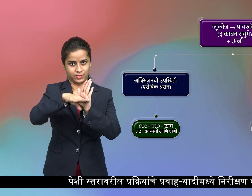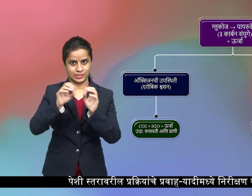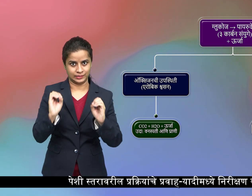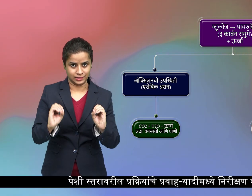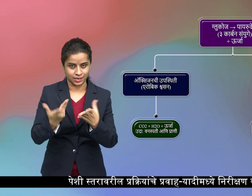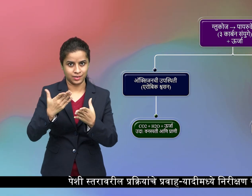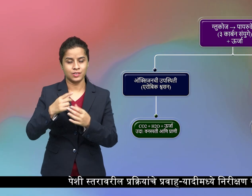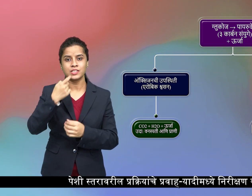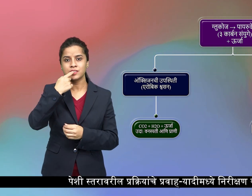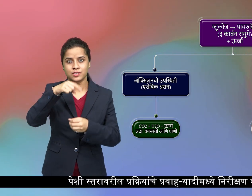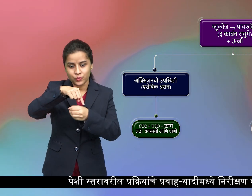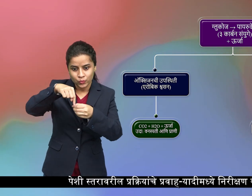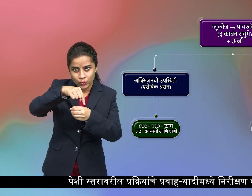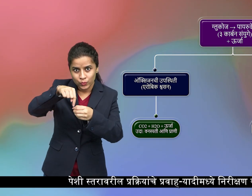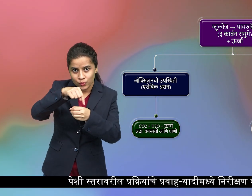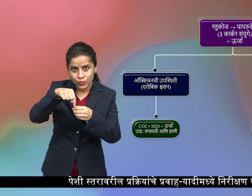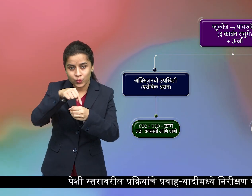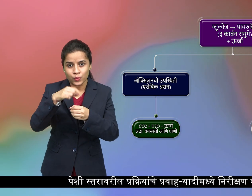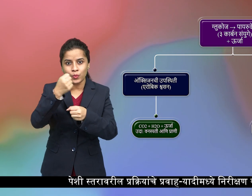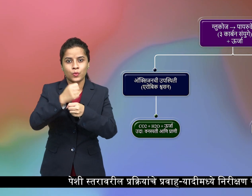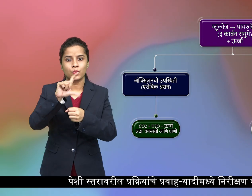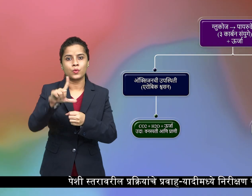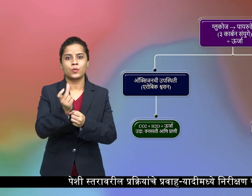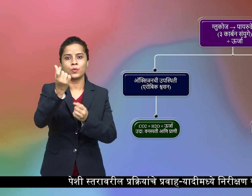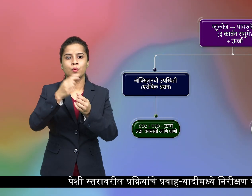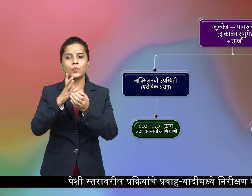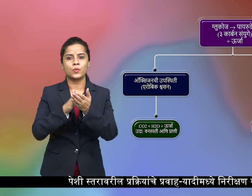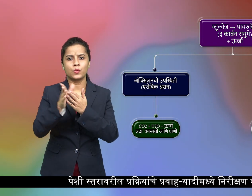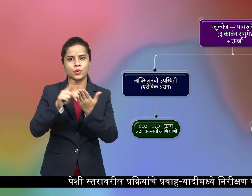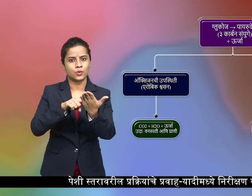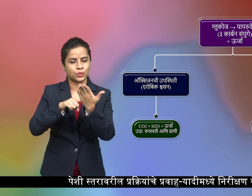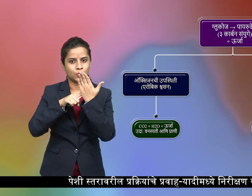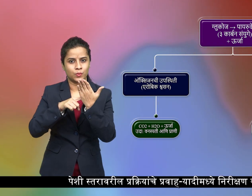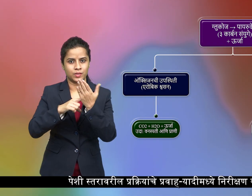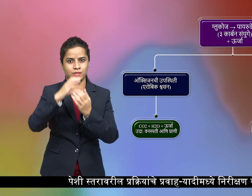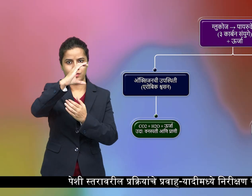पेशी स्तरावरील प्रक्रियांचे प्रवाह यादीमध्ये निरीक्षण करूया.